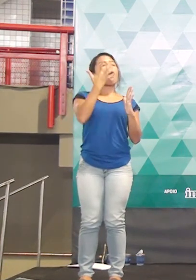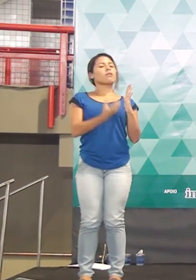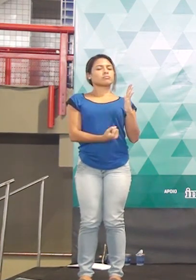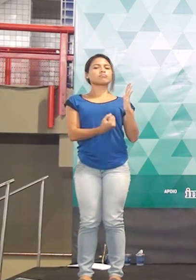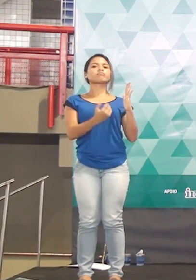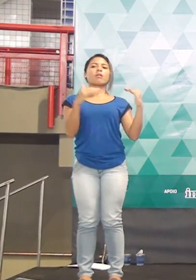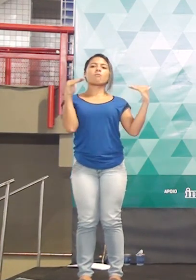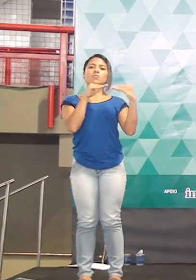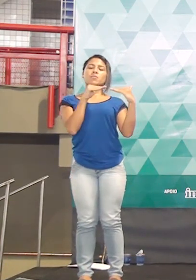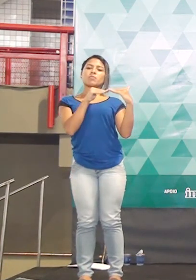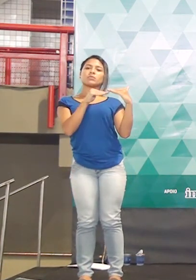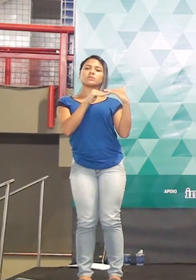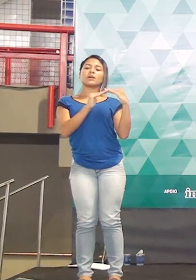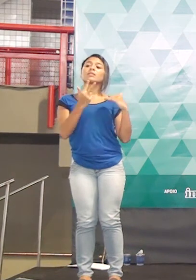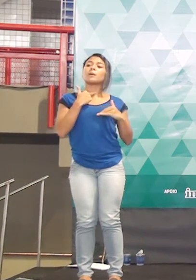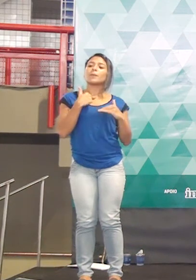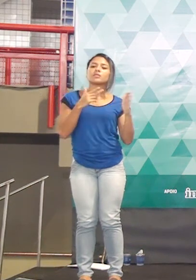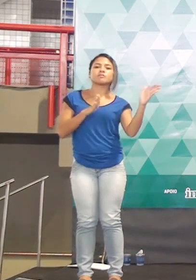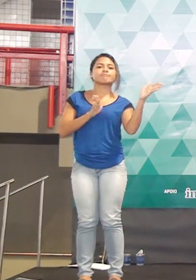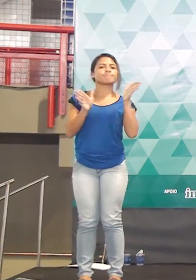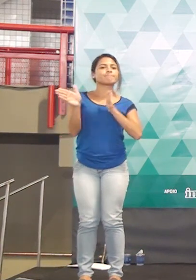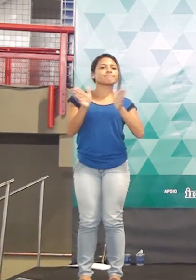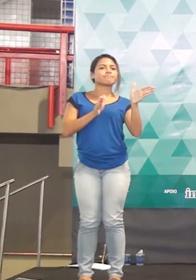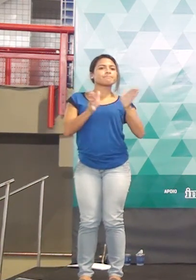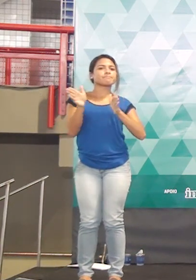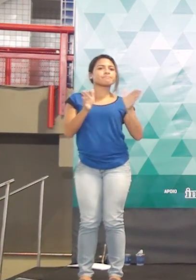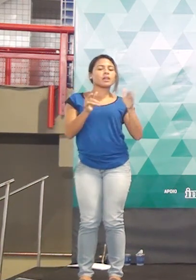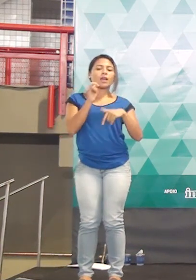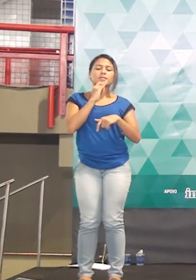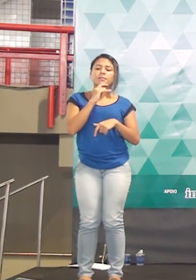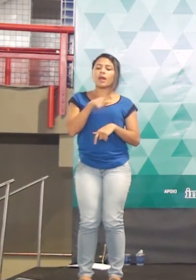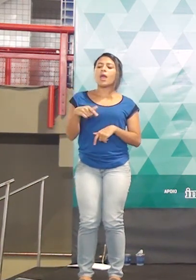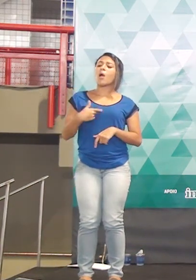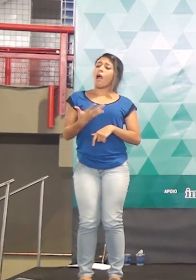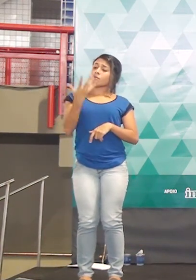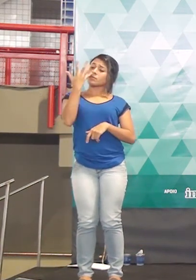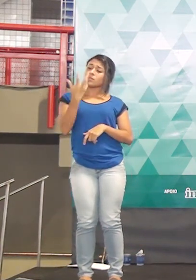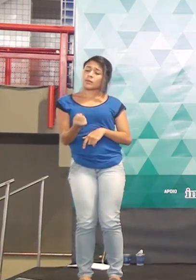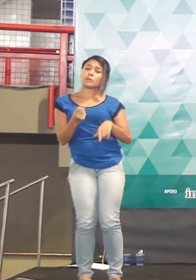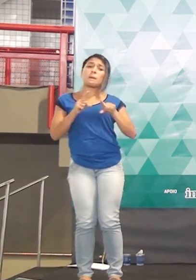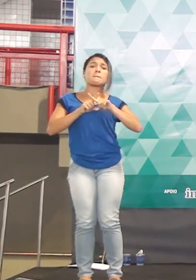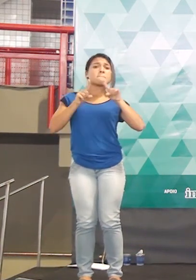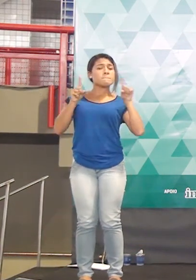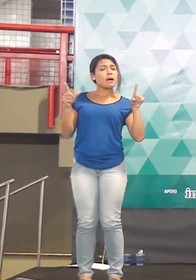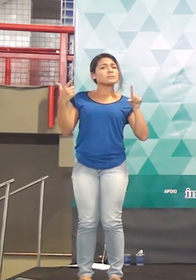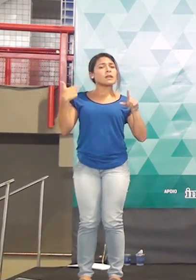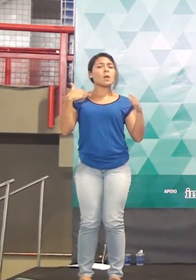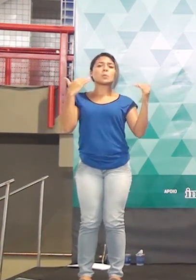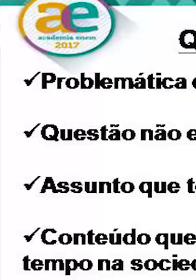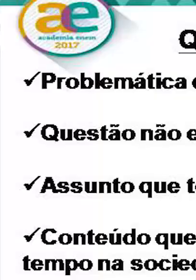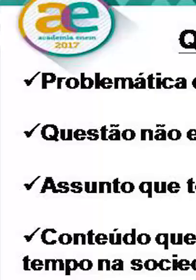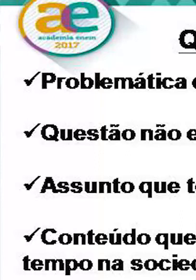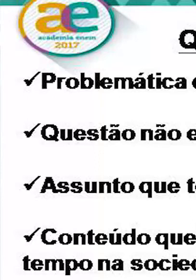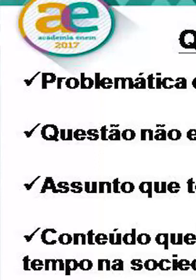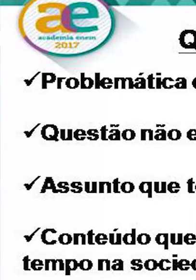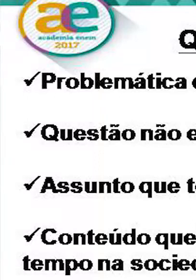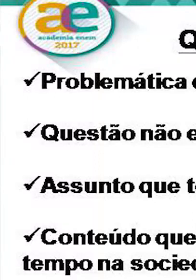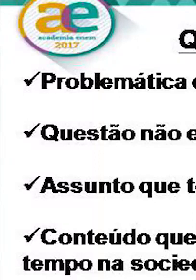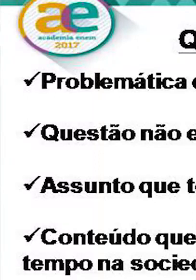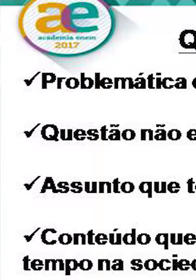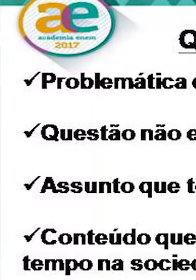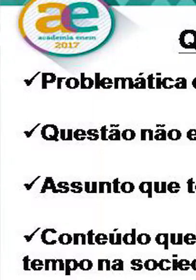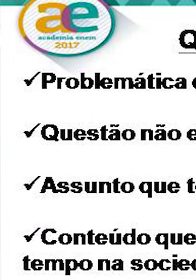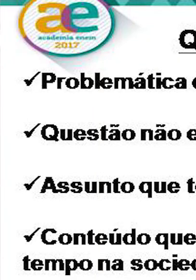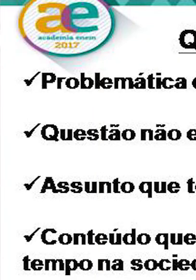Não pode ficar em cima do muro. Num parágrafo você é contra e no outro você é a favor. Não pode, tá? Escolha